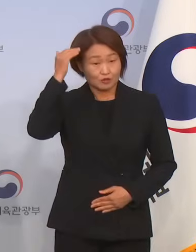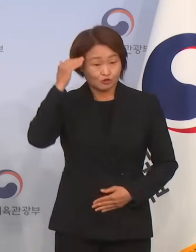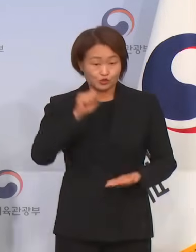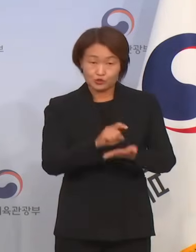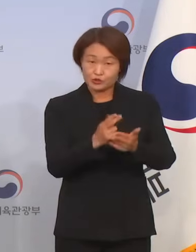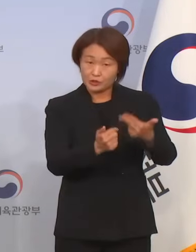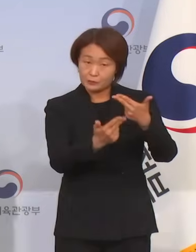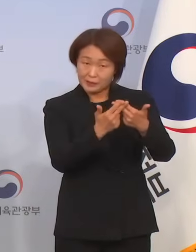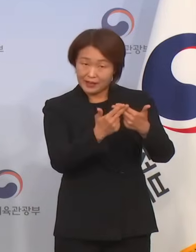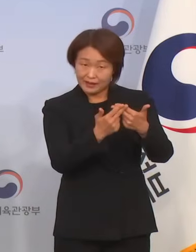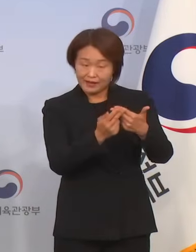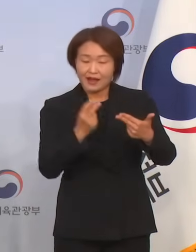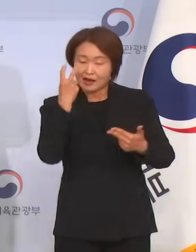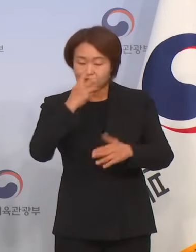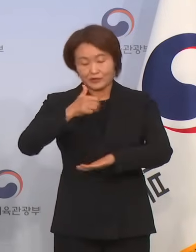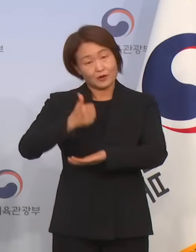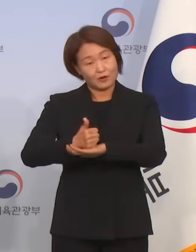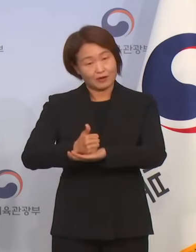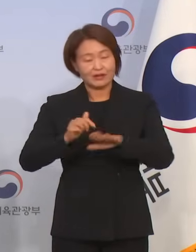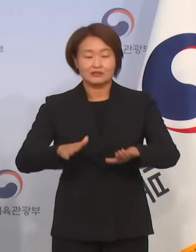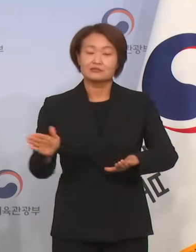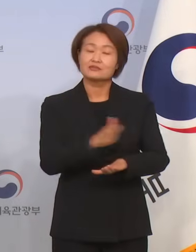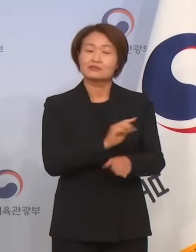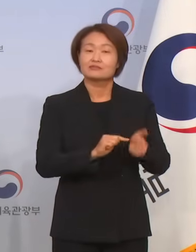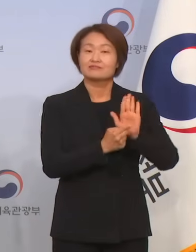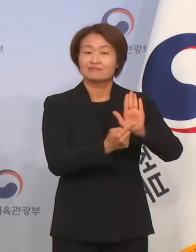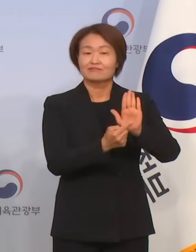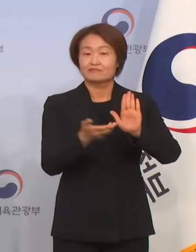대한축구협회 특정감사 결과를 발표하겠습니다.